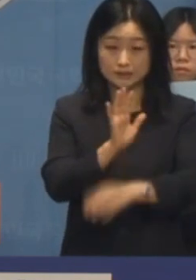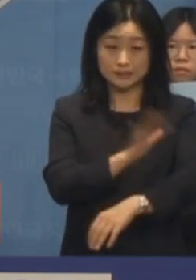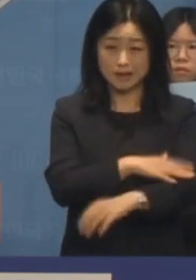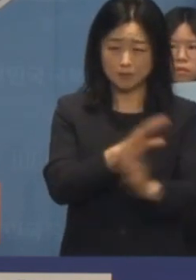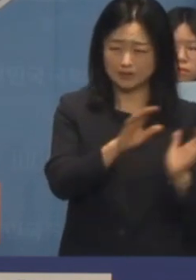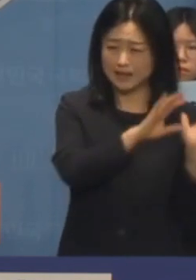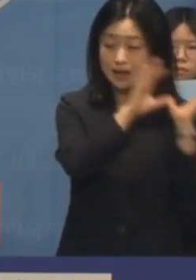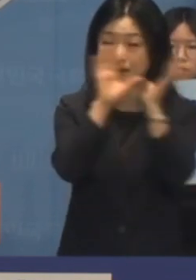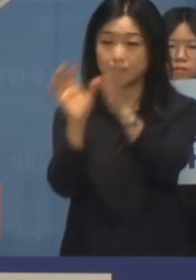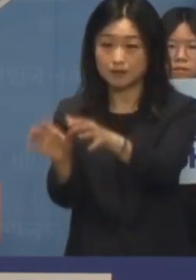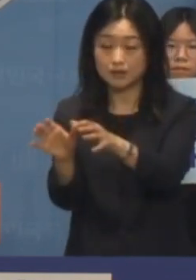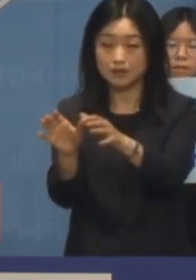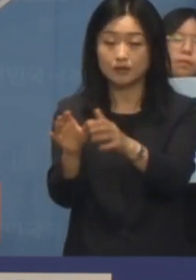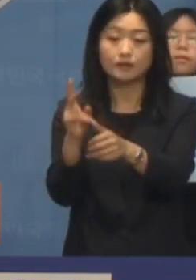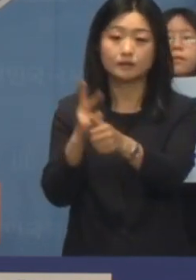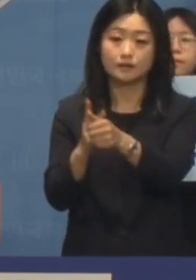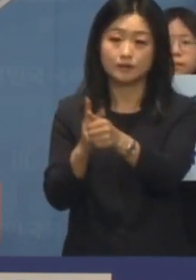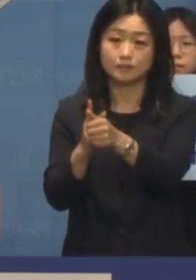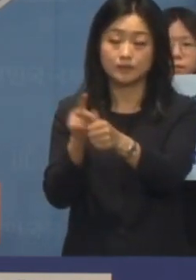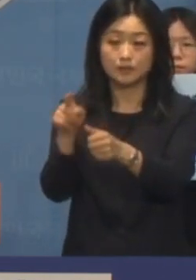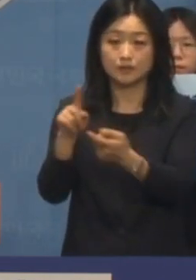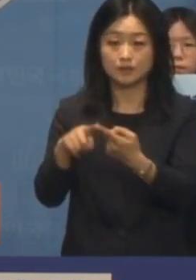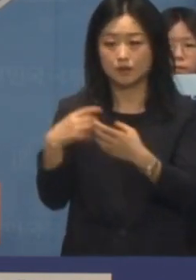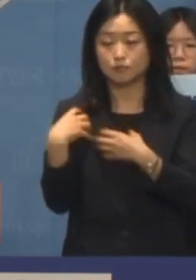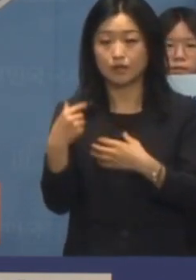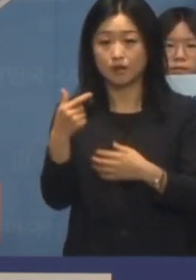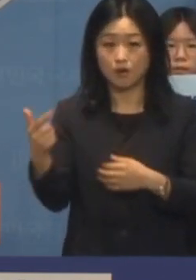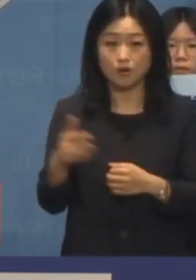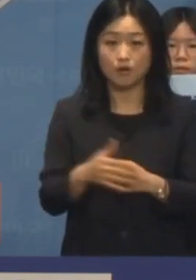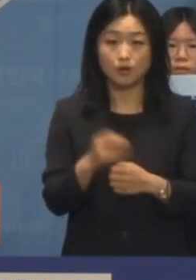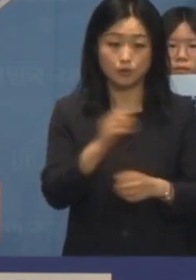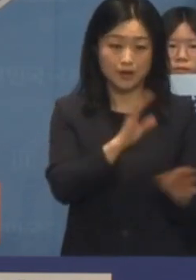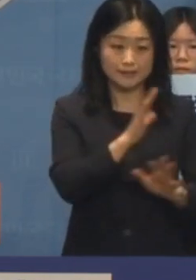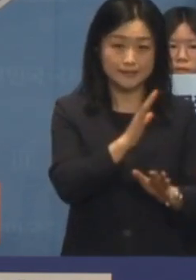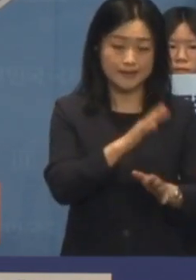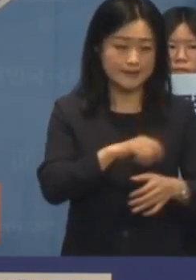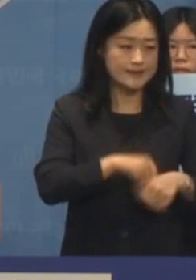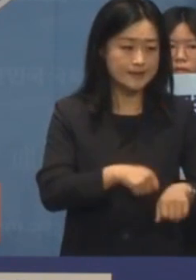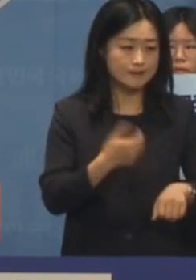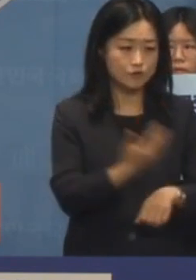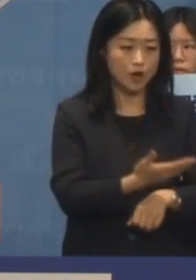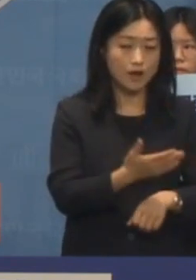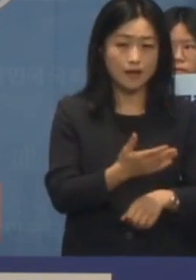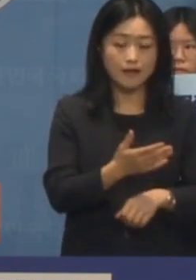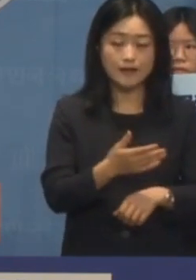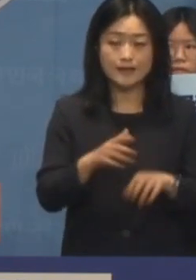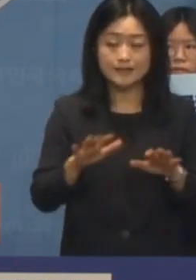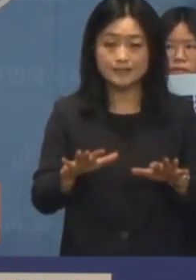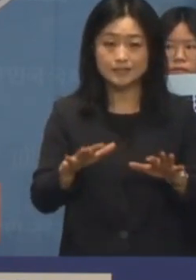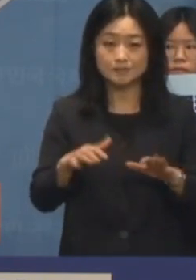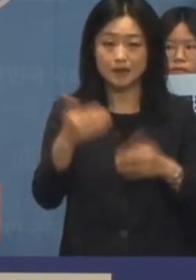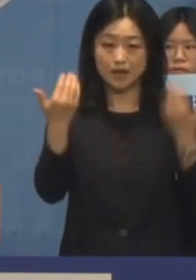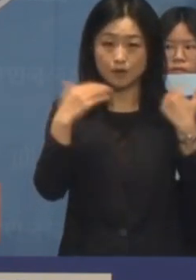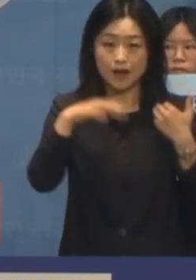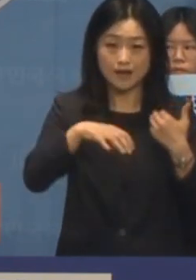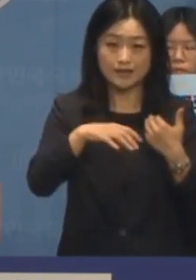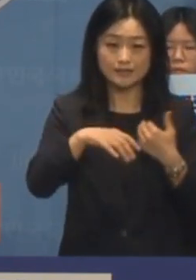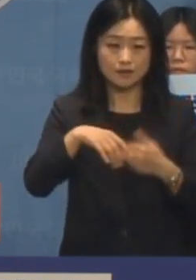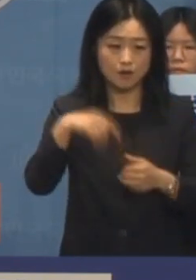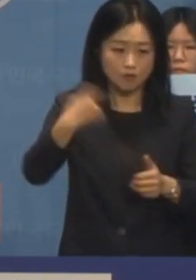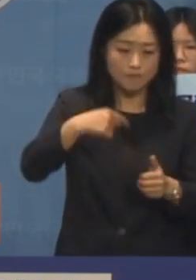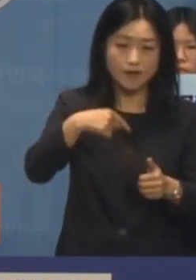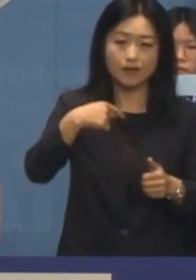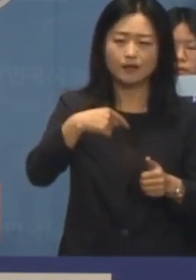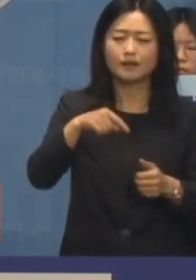수단을 동원해서라도 학생을 제압하고 수업을 진행해야 하는 현재의 학교 시스템이 교사들의